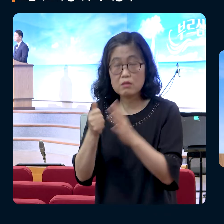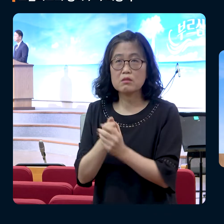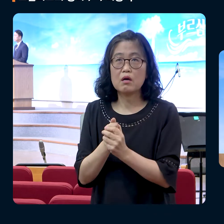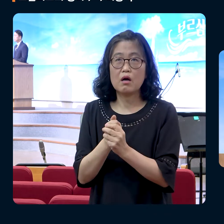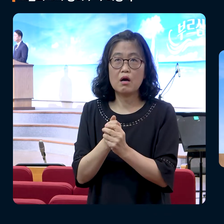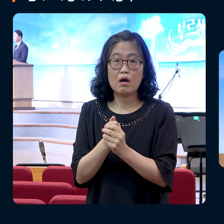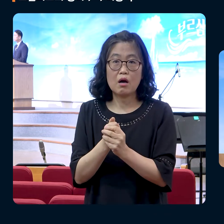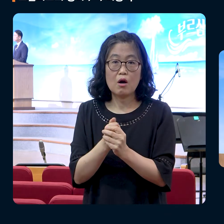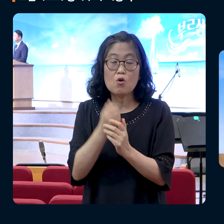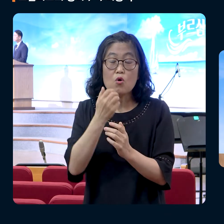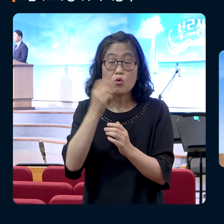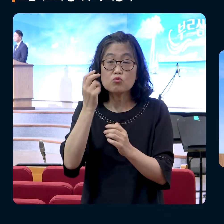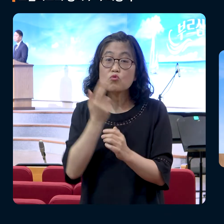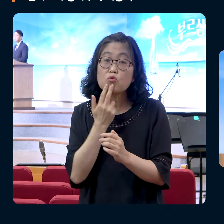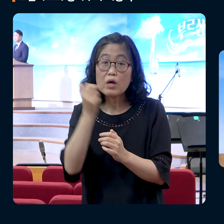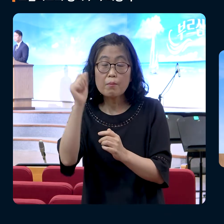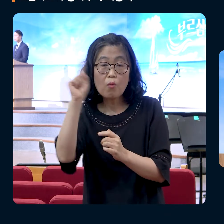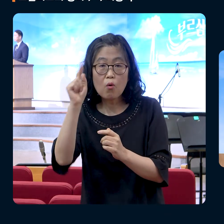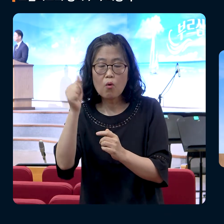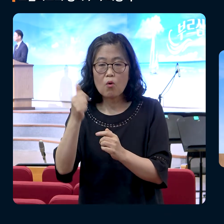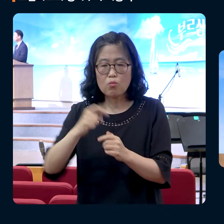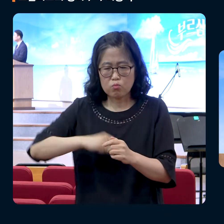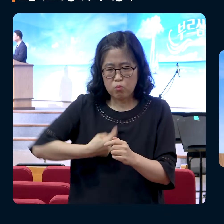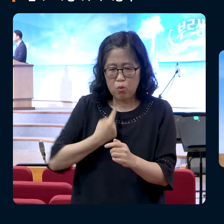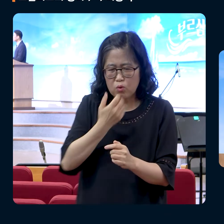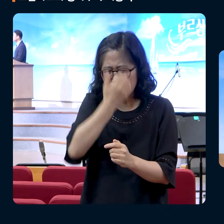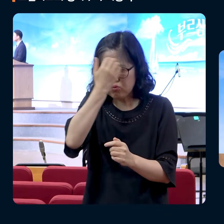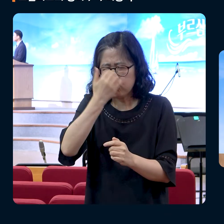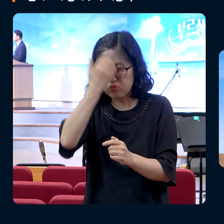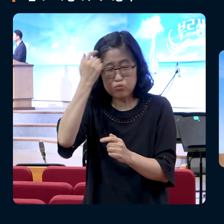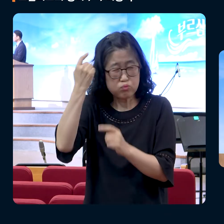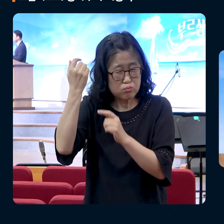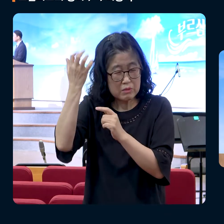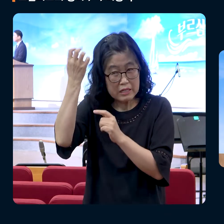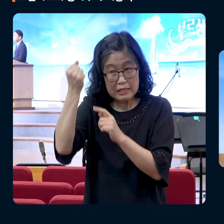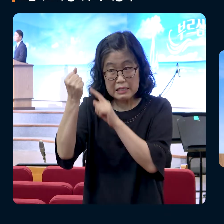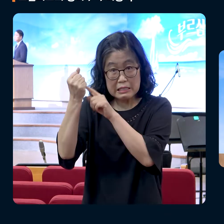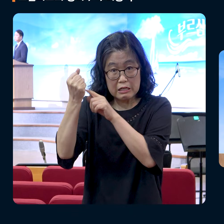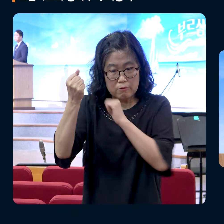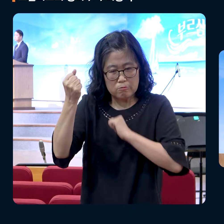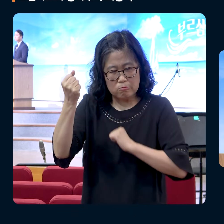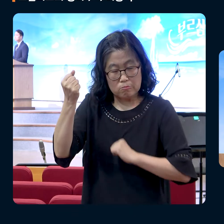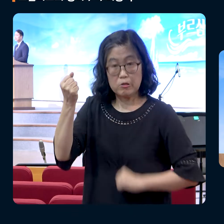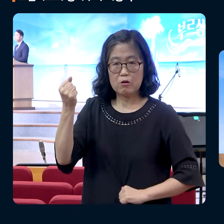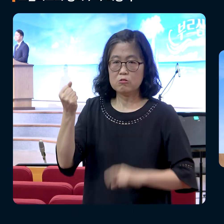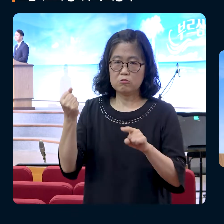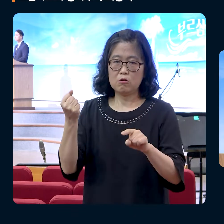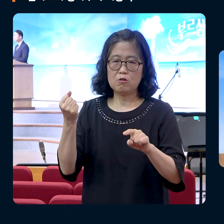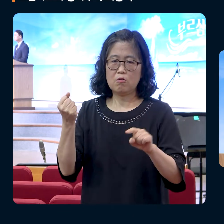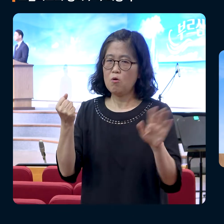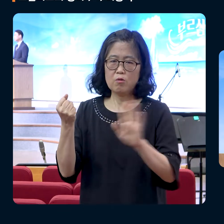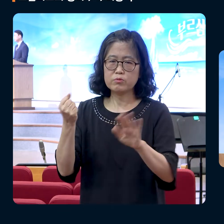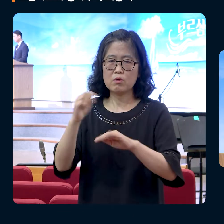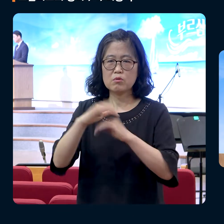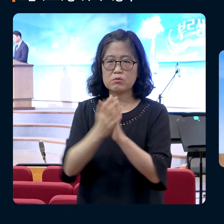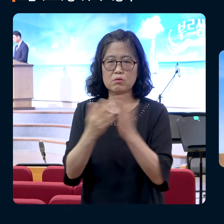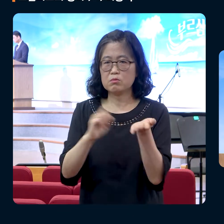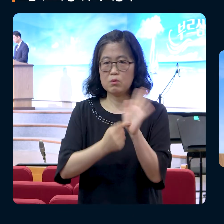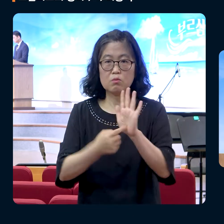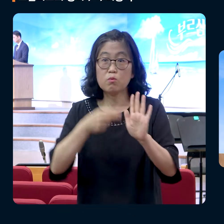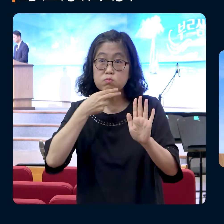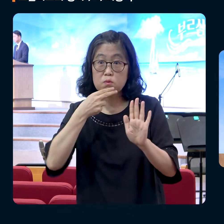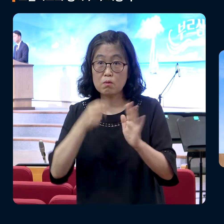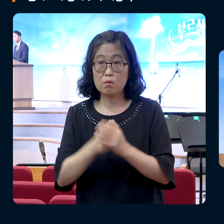한 번도 요셉은 자기의 꿈을 생각하고 그가 꿈을 기억하면서 이것들을 견뎠더라, 이런 말들은 흔적조차 찾아볼